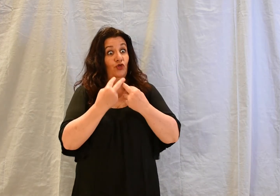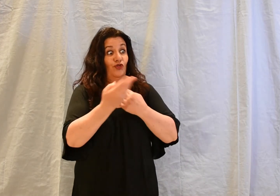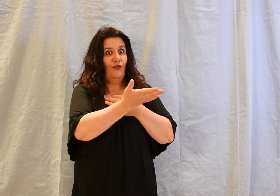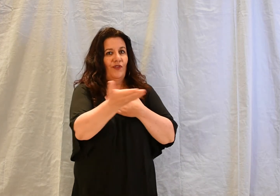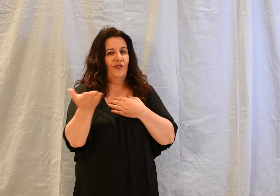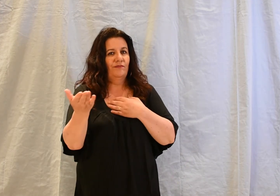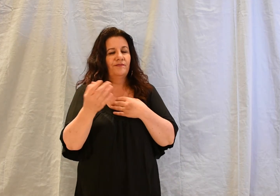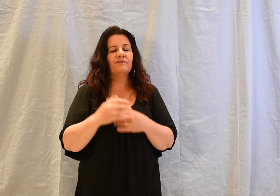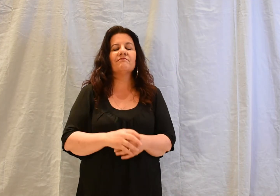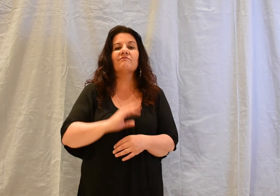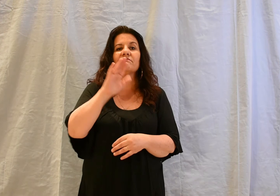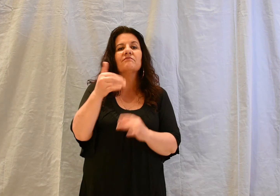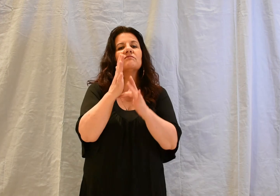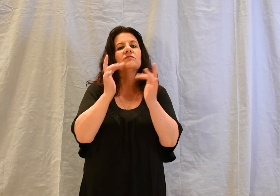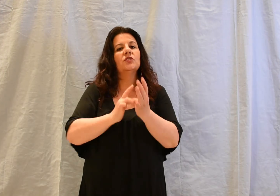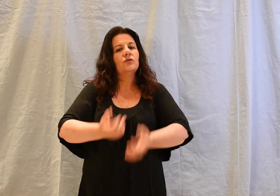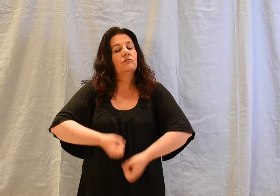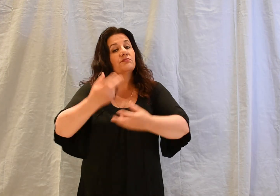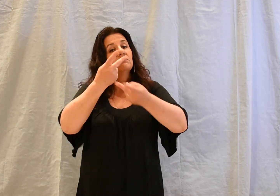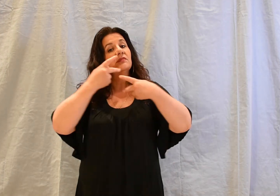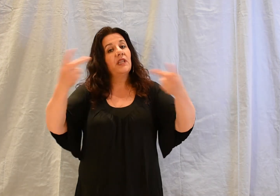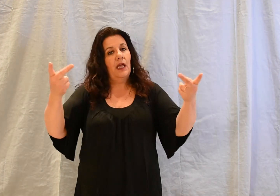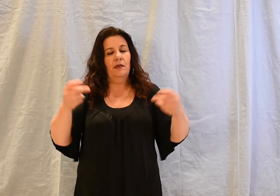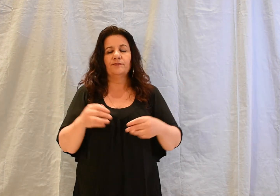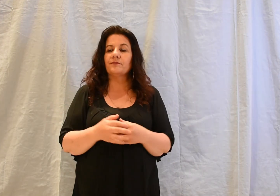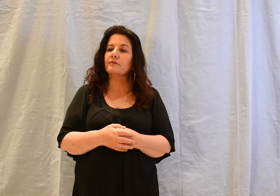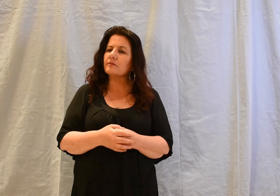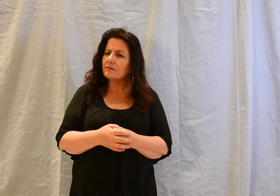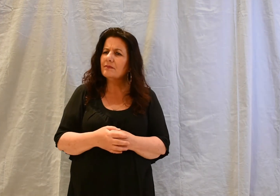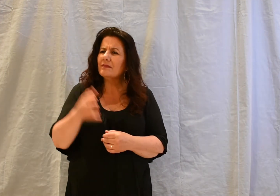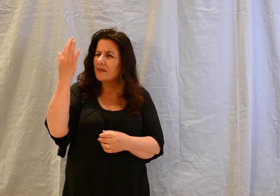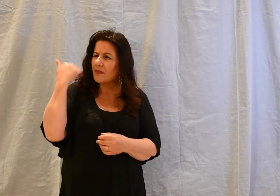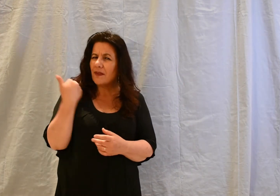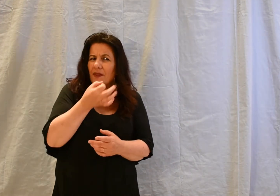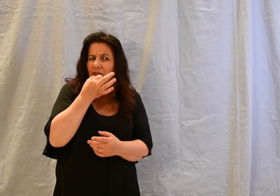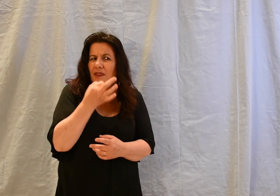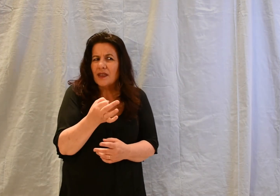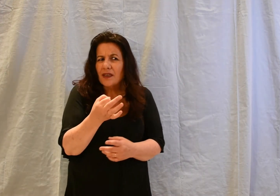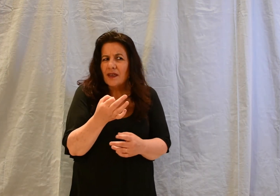Puis il leur déclara « Voici les paroles que je vous ai dites quand j'étais encore avec